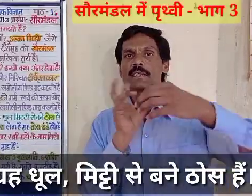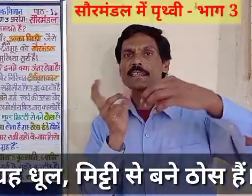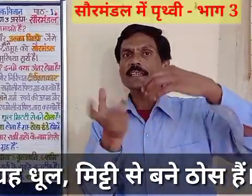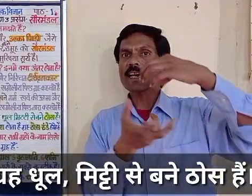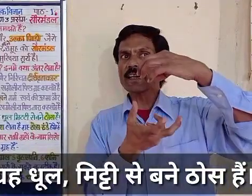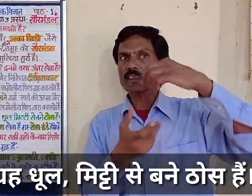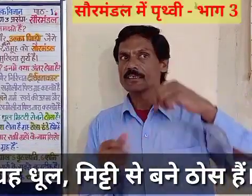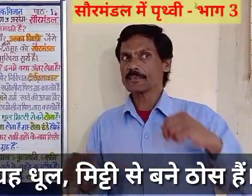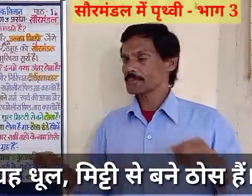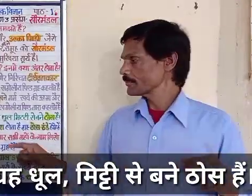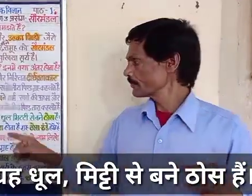ग्रह